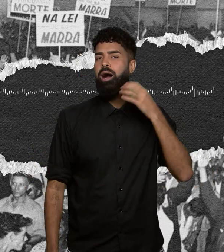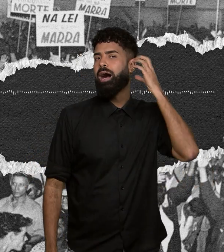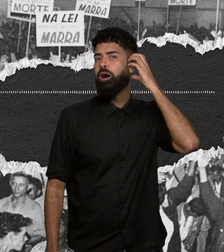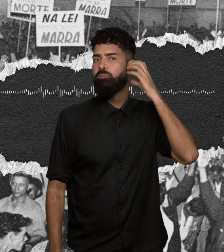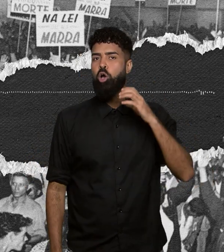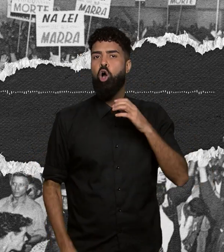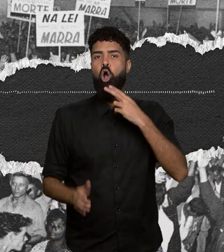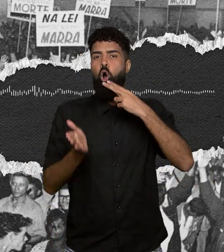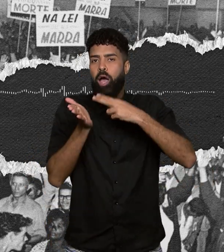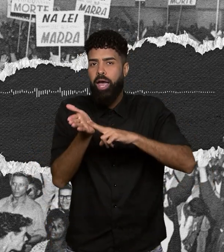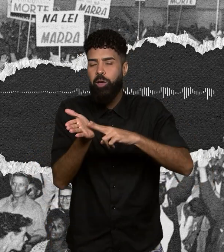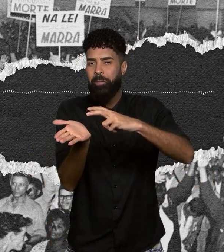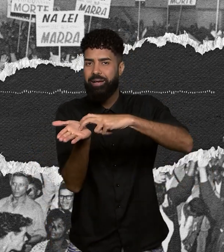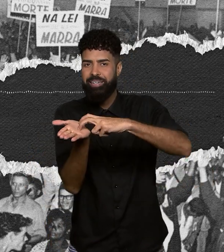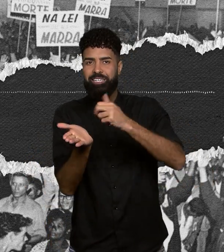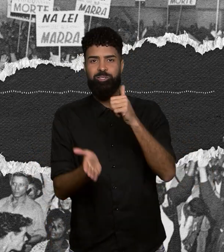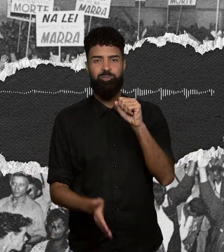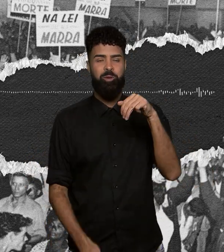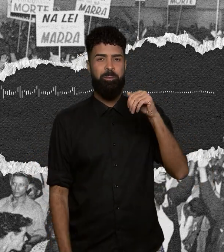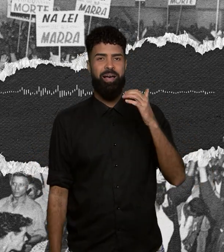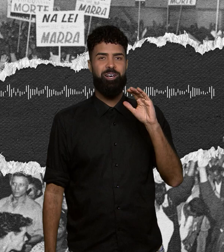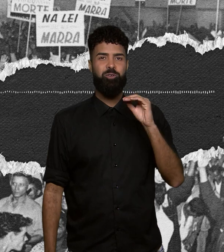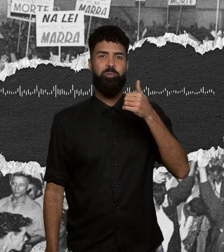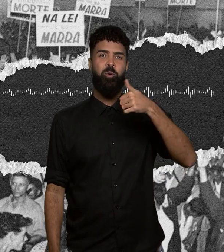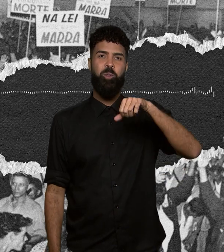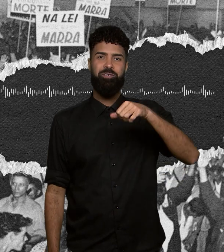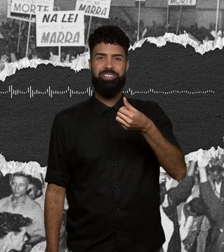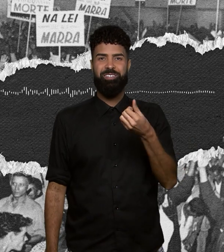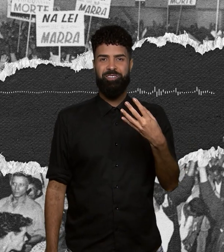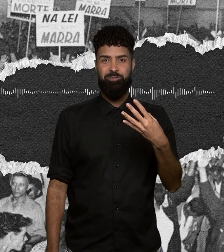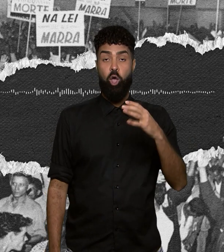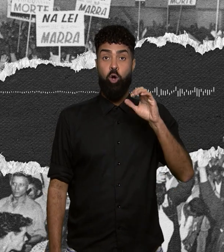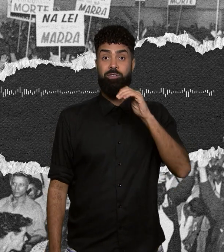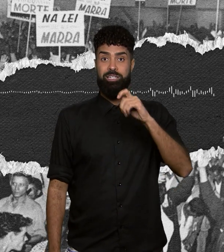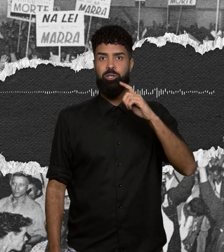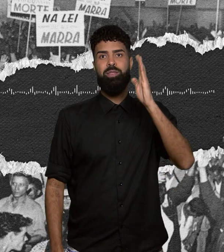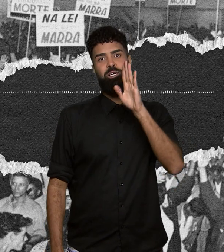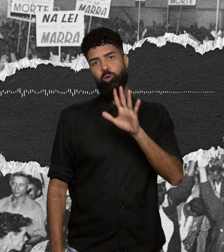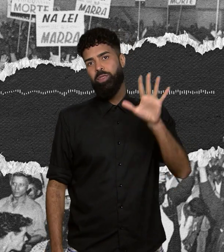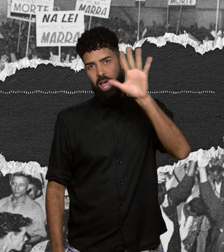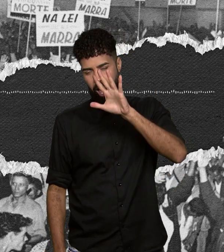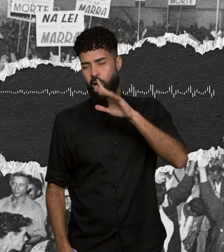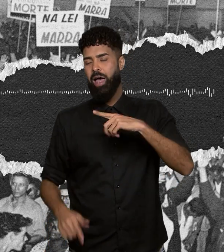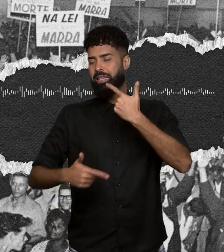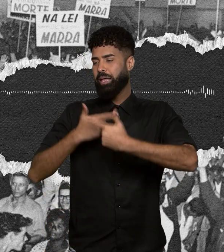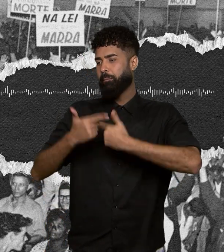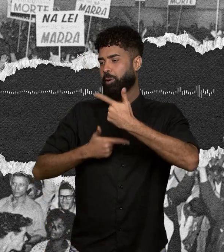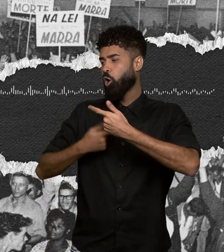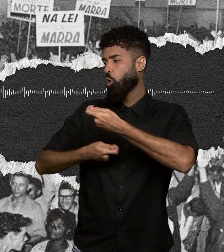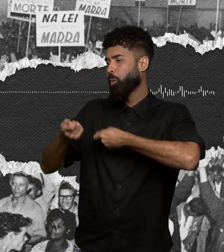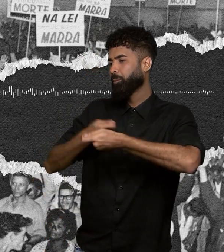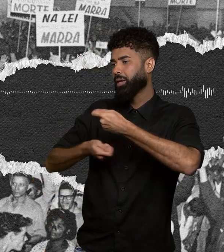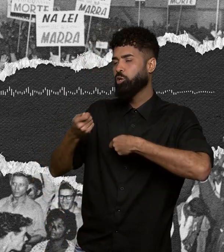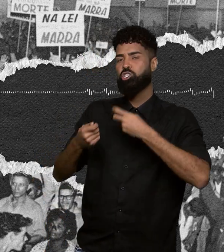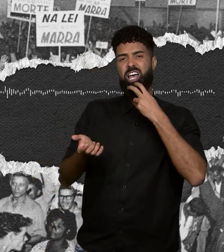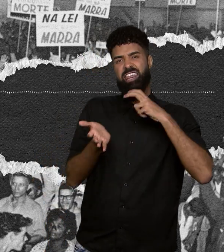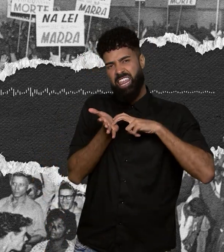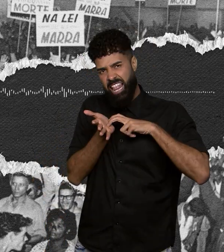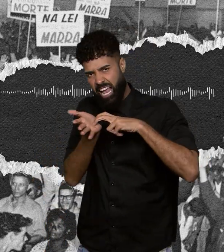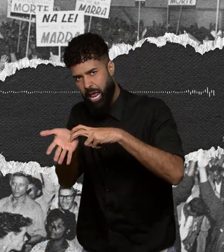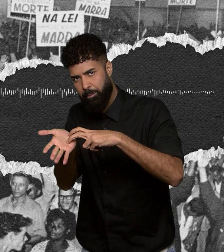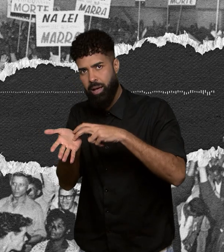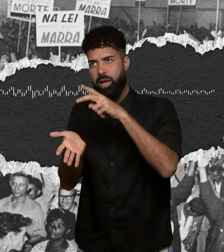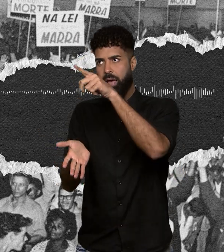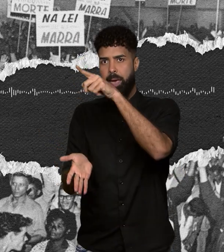de 1964 a Confederação Nacional dos trabalhadores do Comércio enviou o telegrama ao presidente da